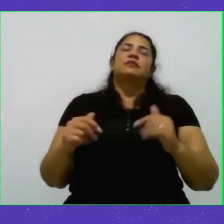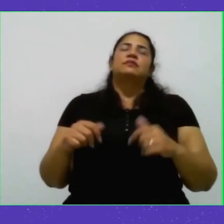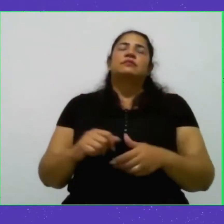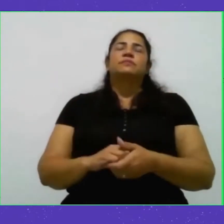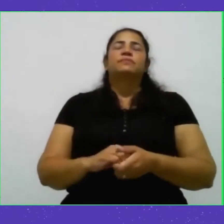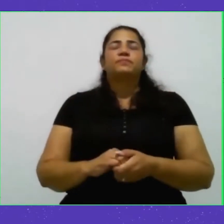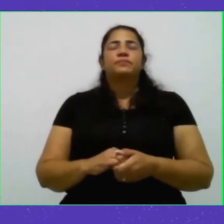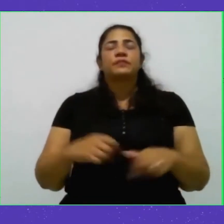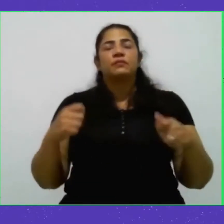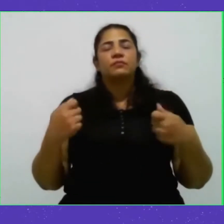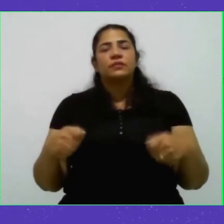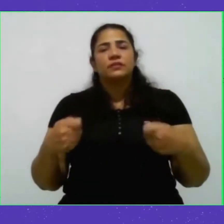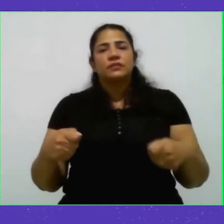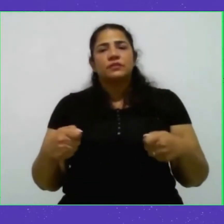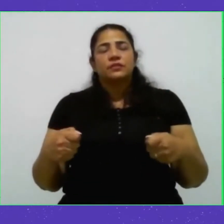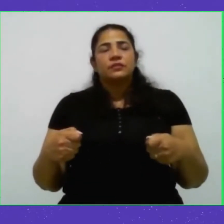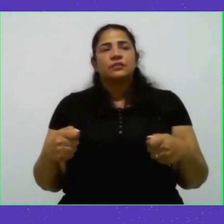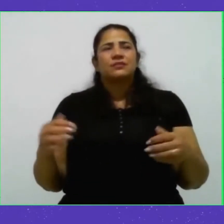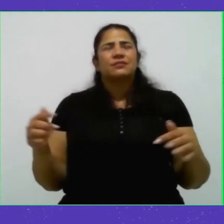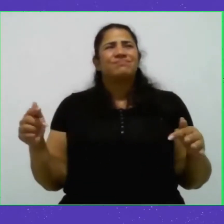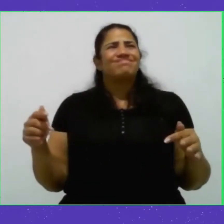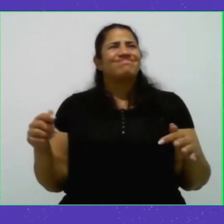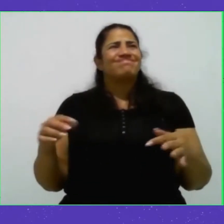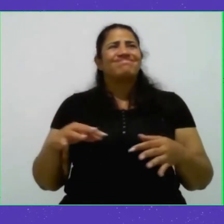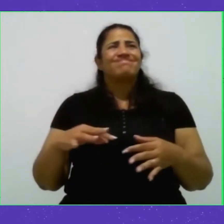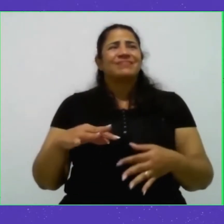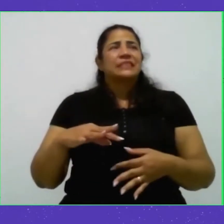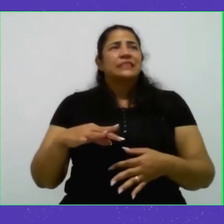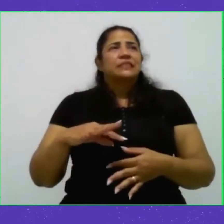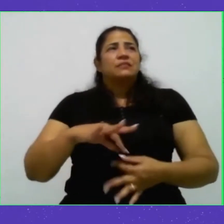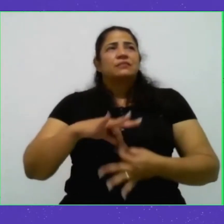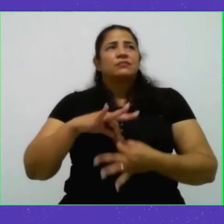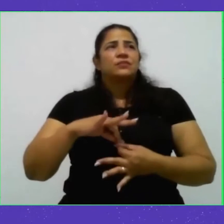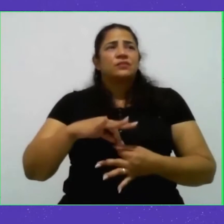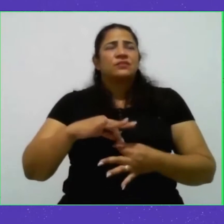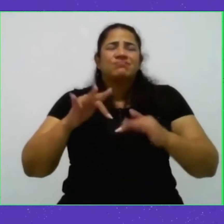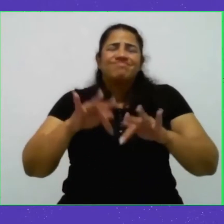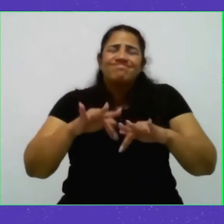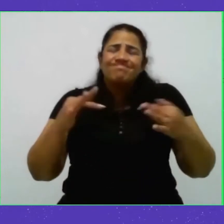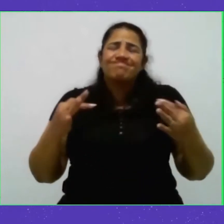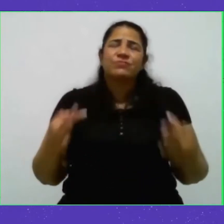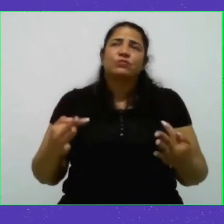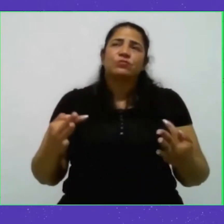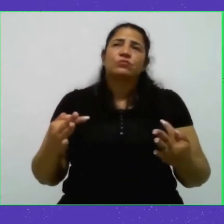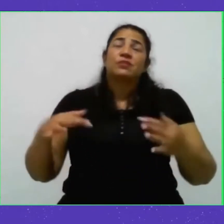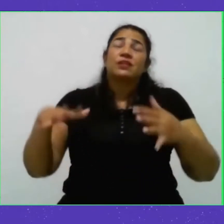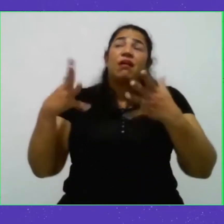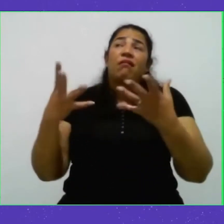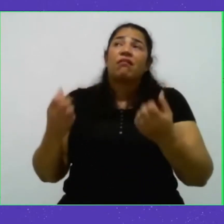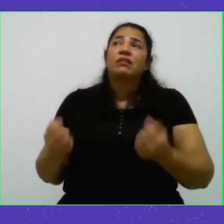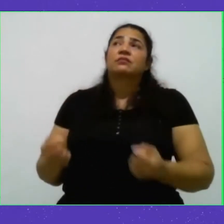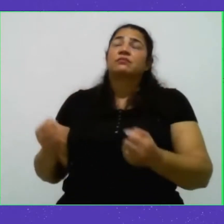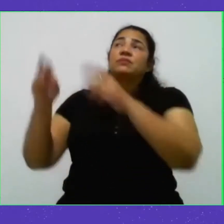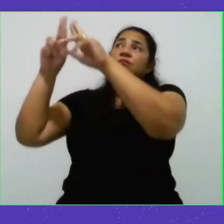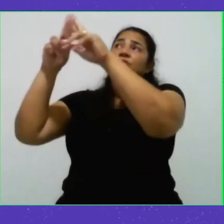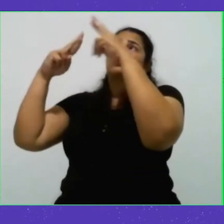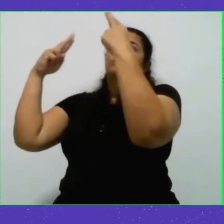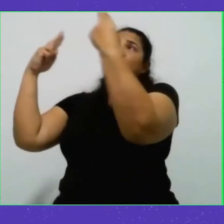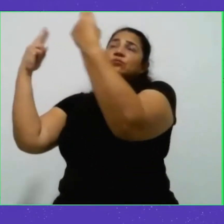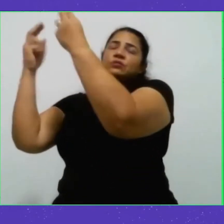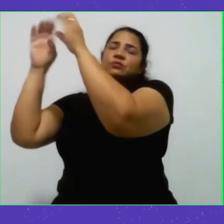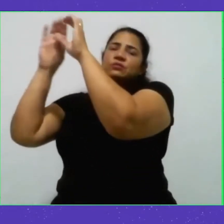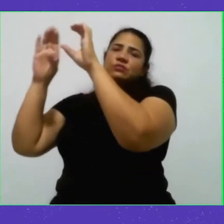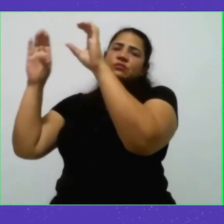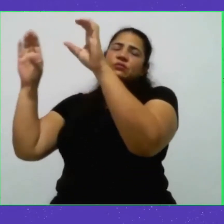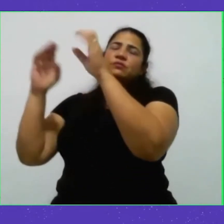que o céu governe nossas ações e nosso viver. Depois, a outra